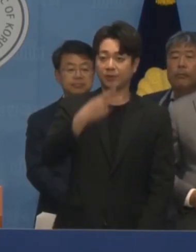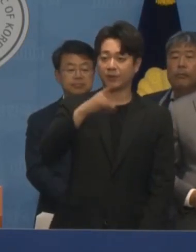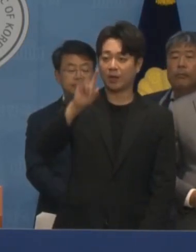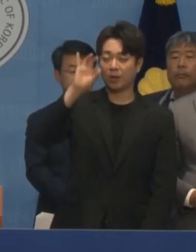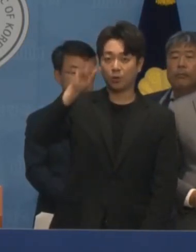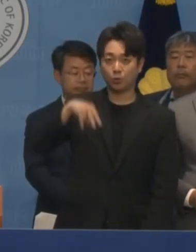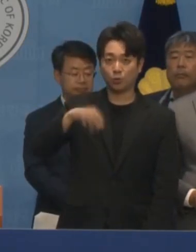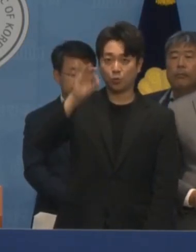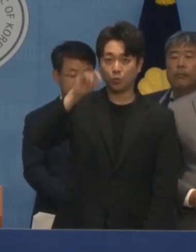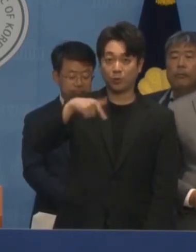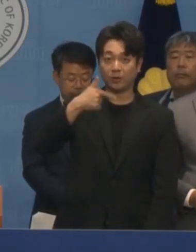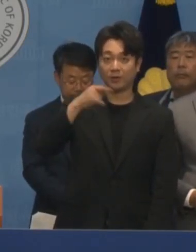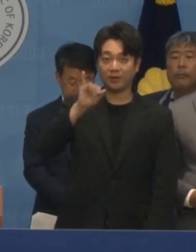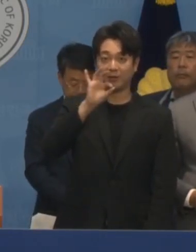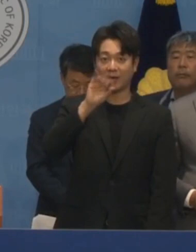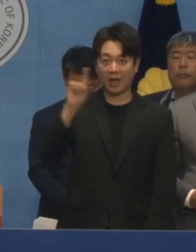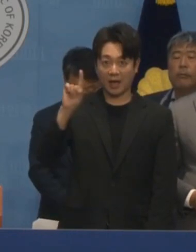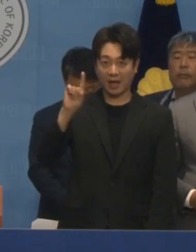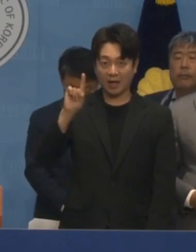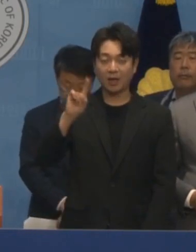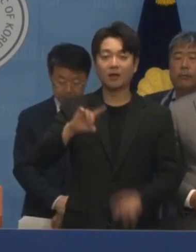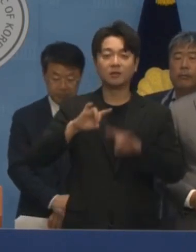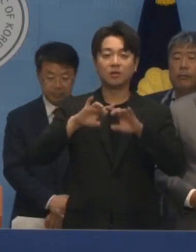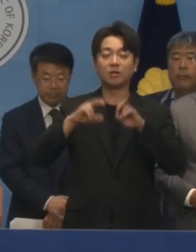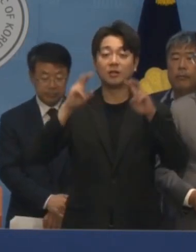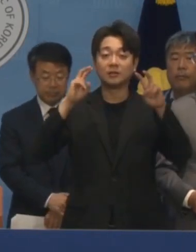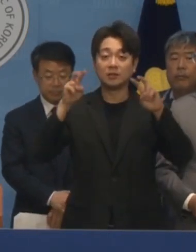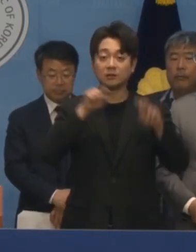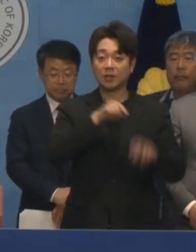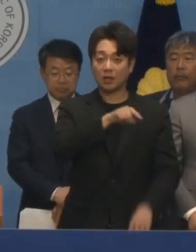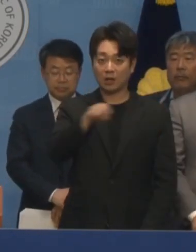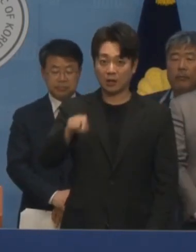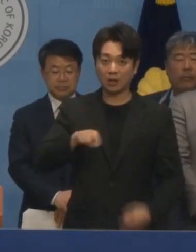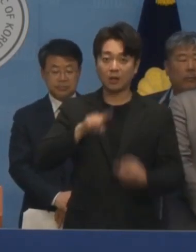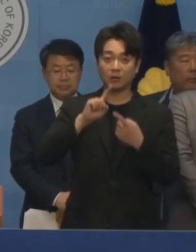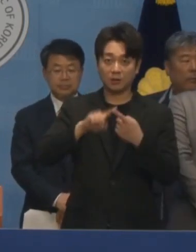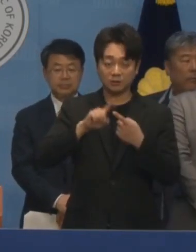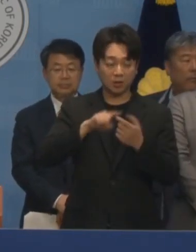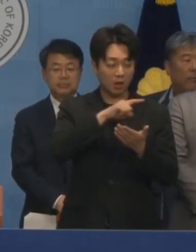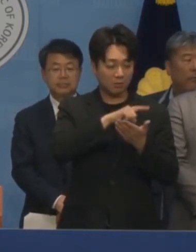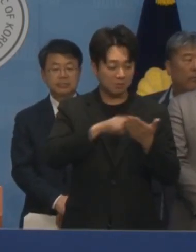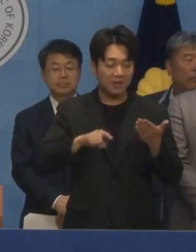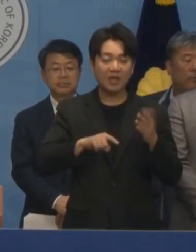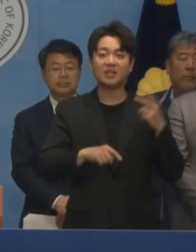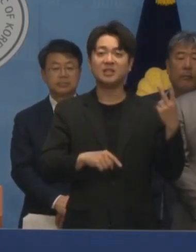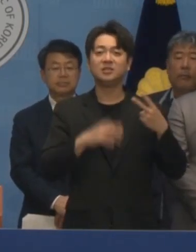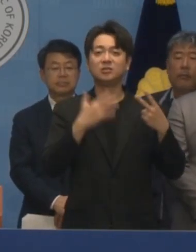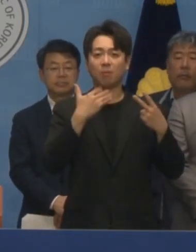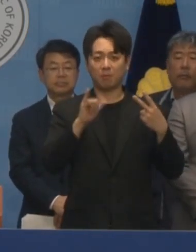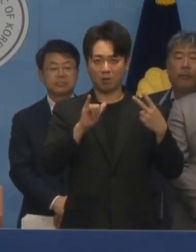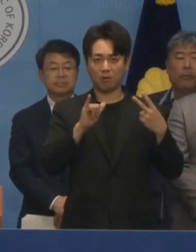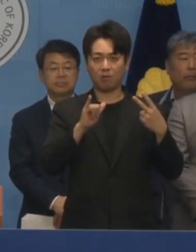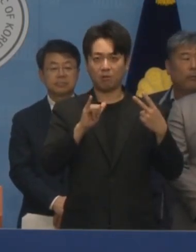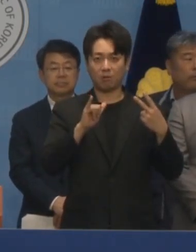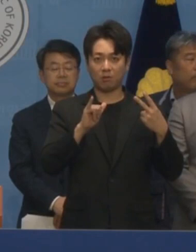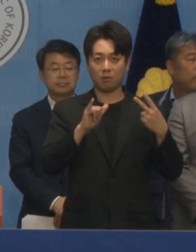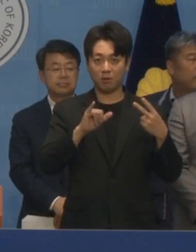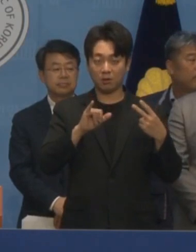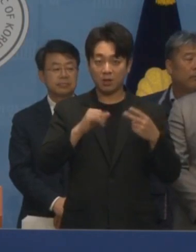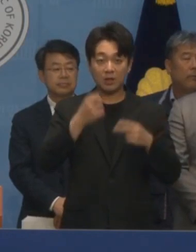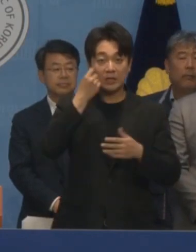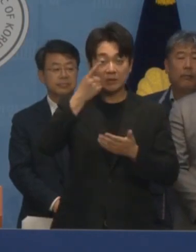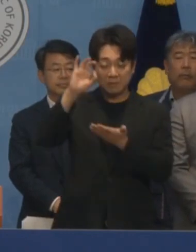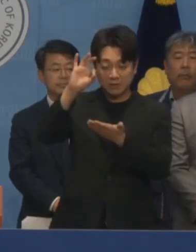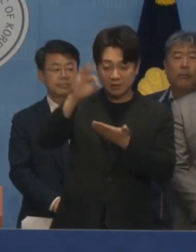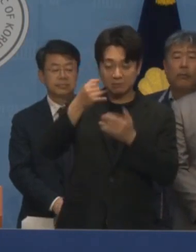그룹 가전 3사 임금 체불 피해 노동자가 약 2,000명에 달하고 임금